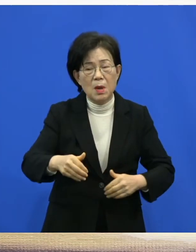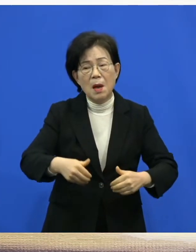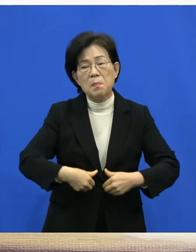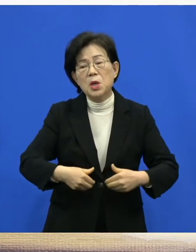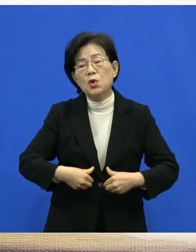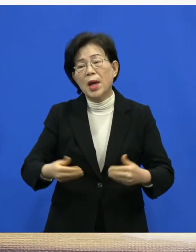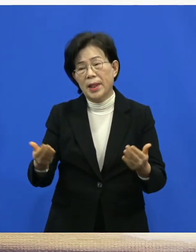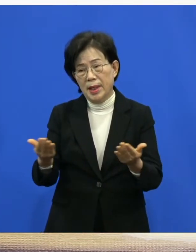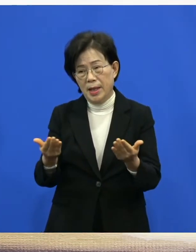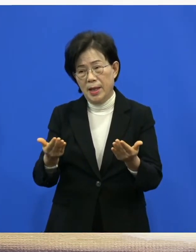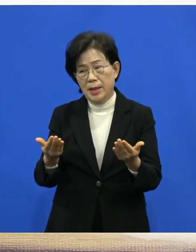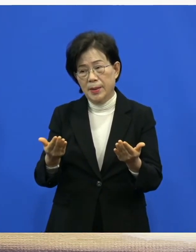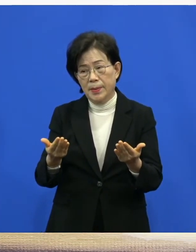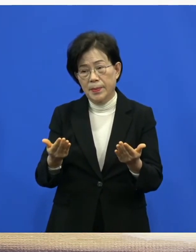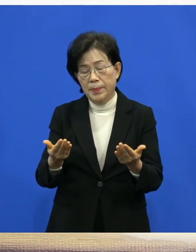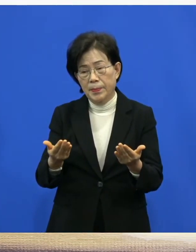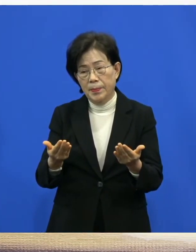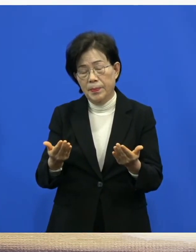거죠.